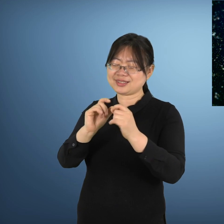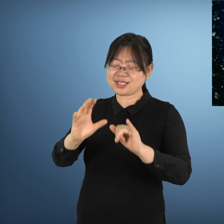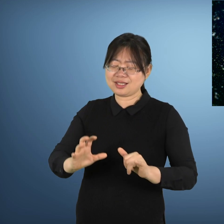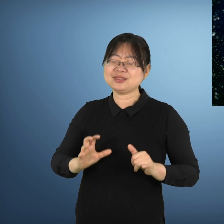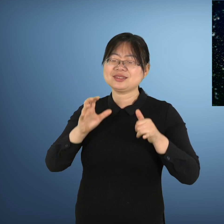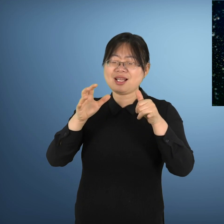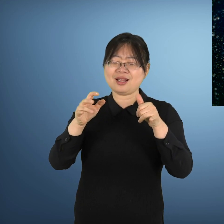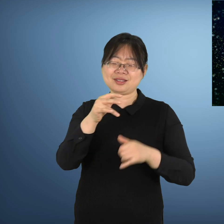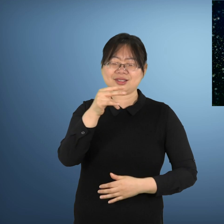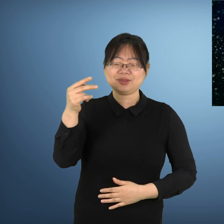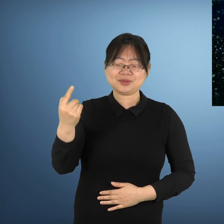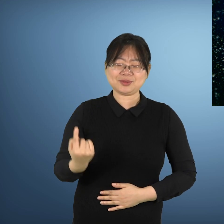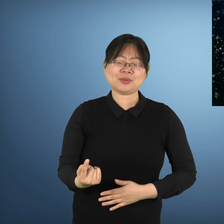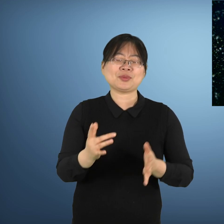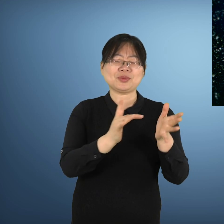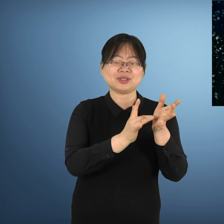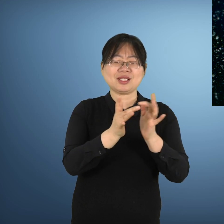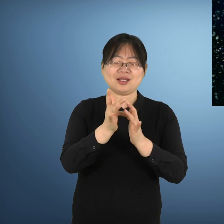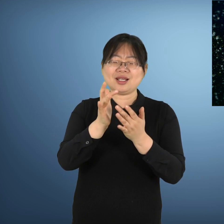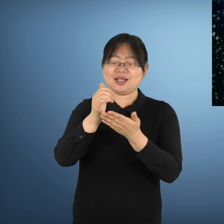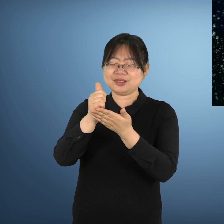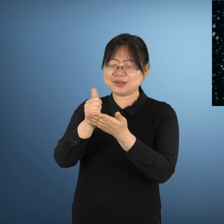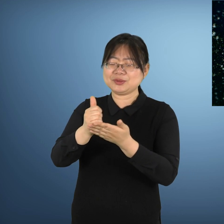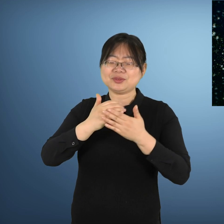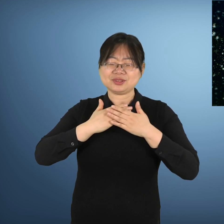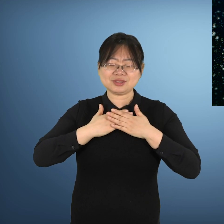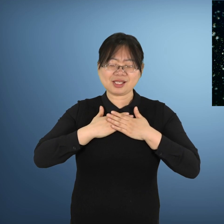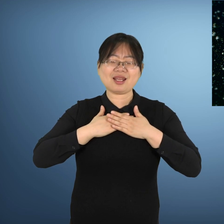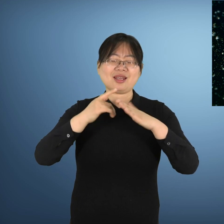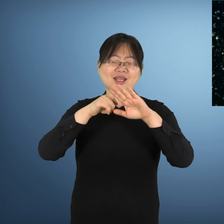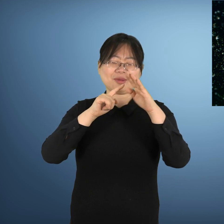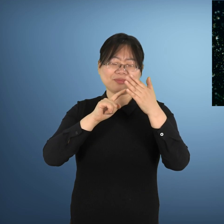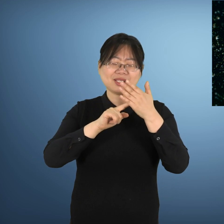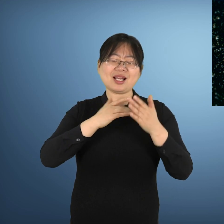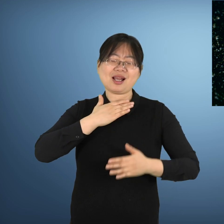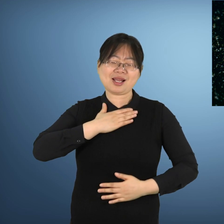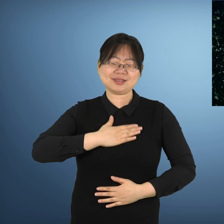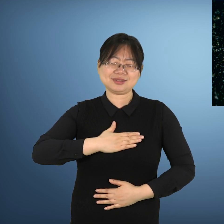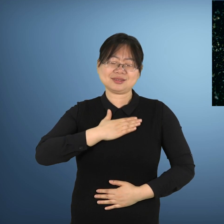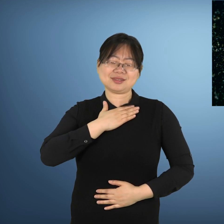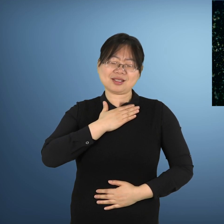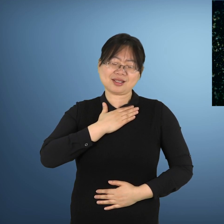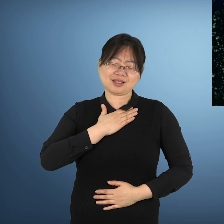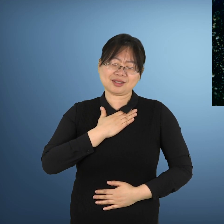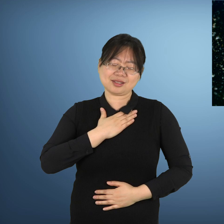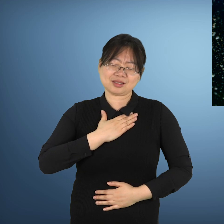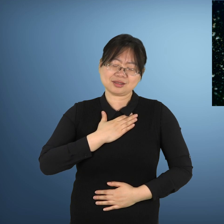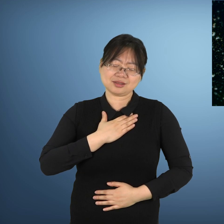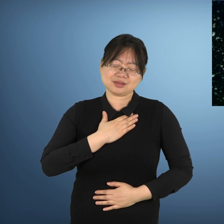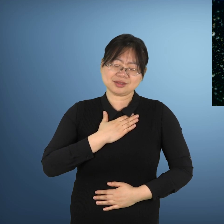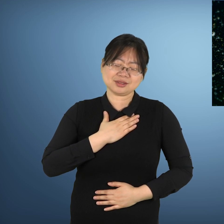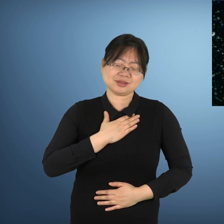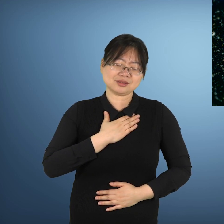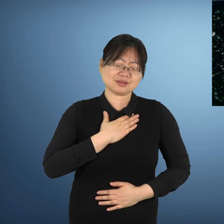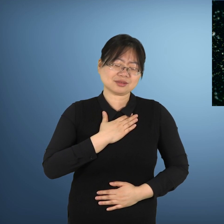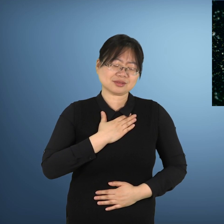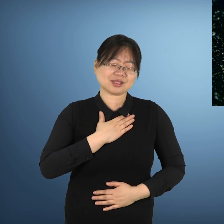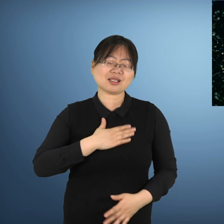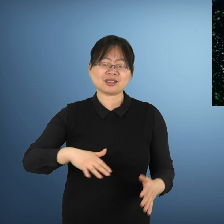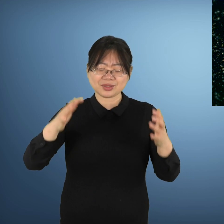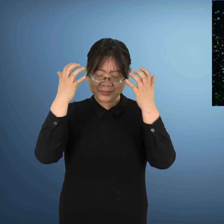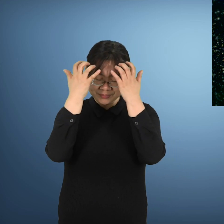세상도 예수 내 마음 아시네. 고단한 인생길